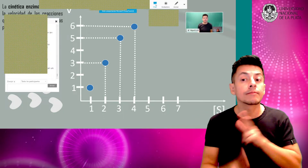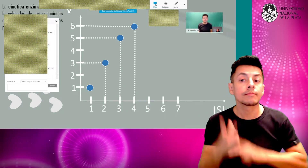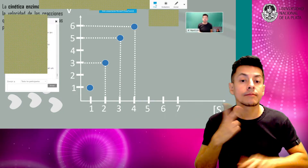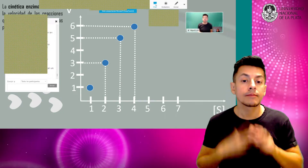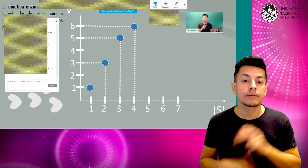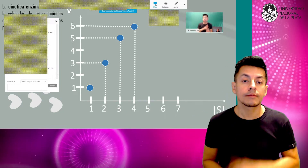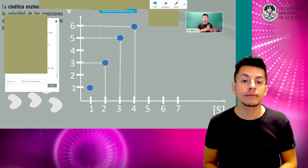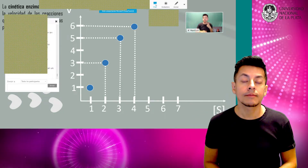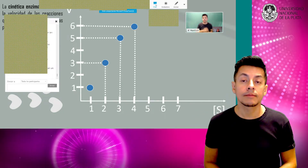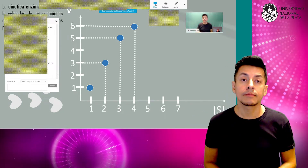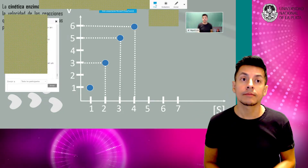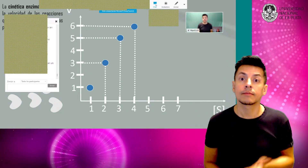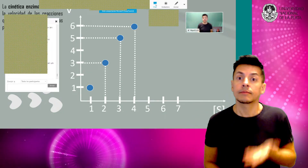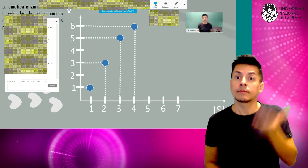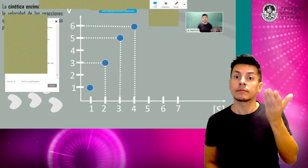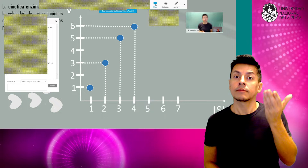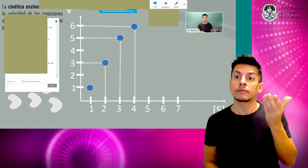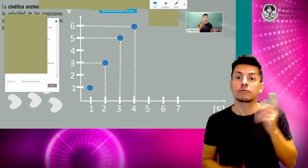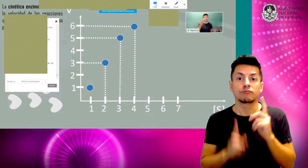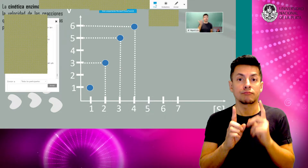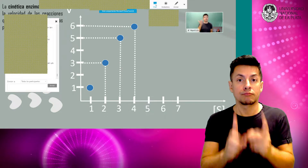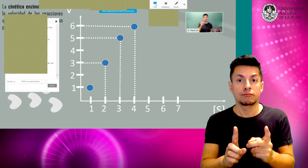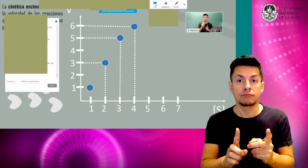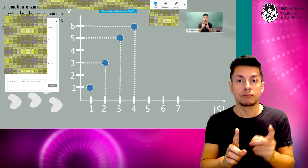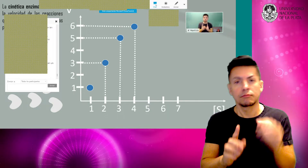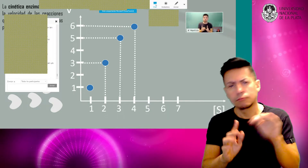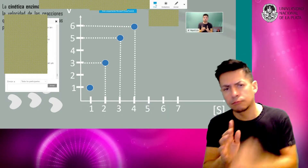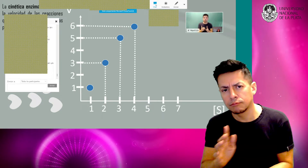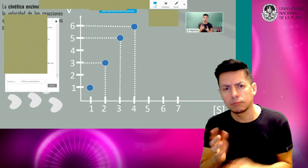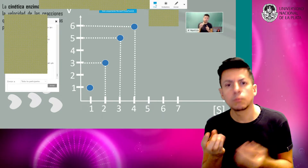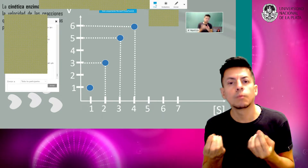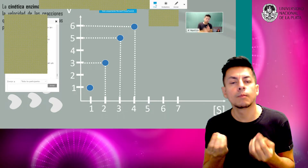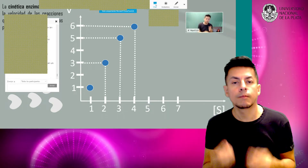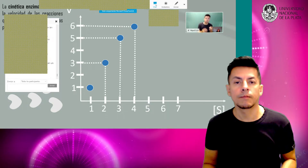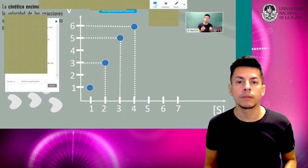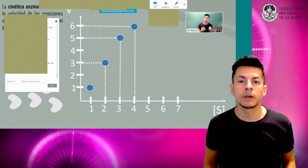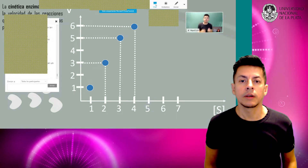¿Va a aumentar? ¿Va a quedar igual? ¿O va a disminuir?